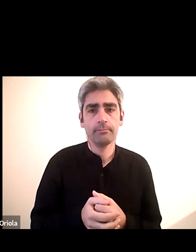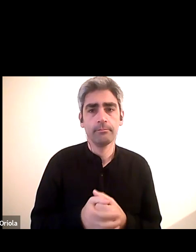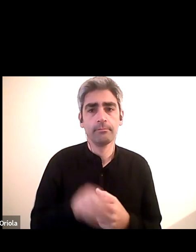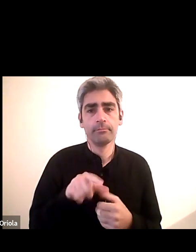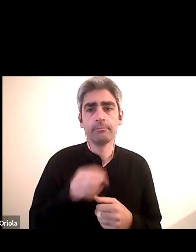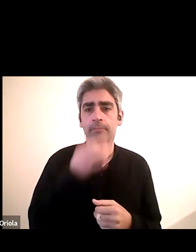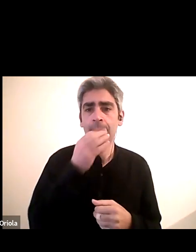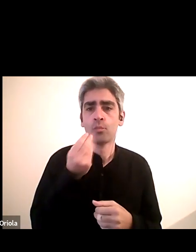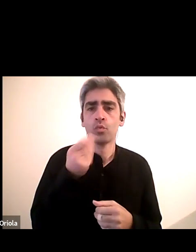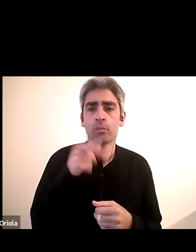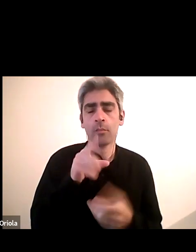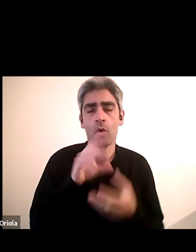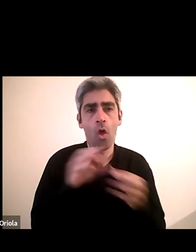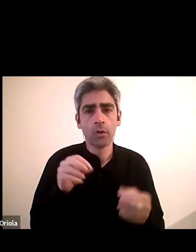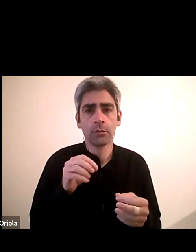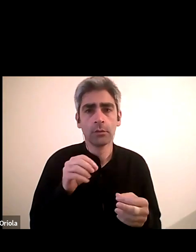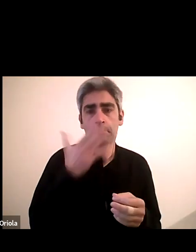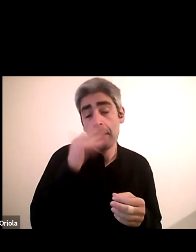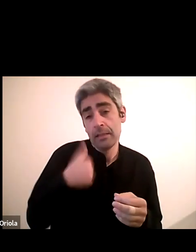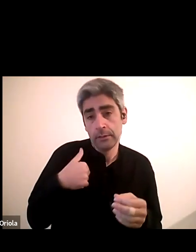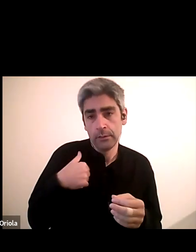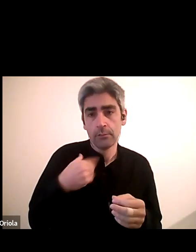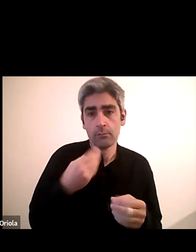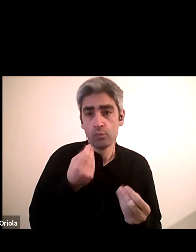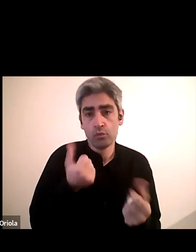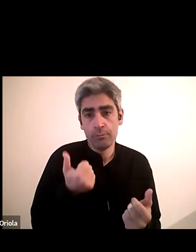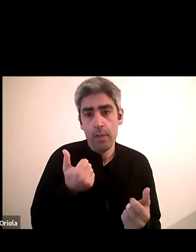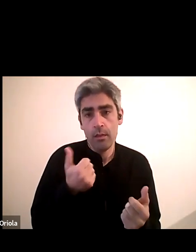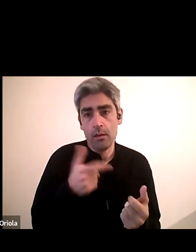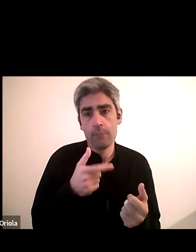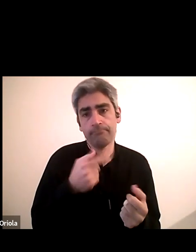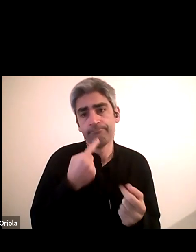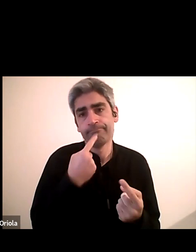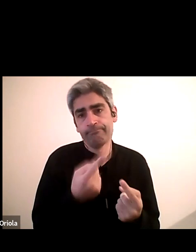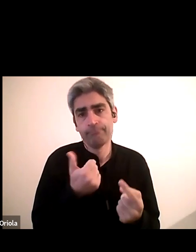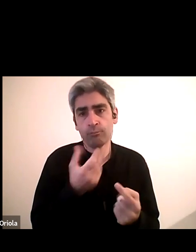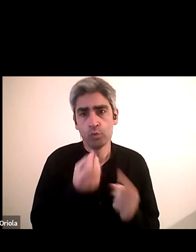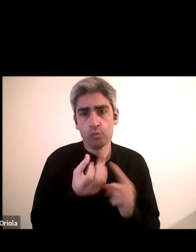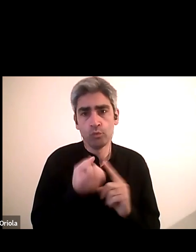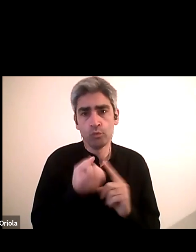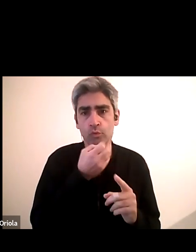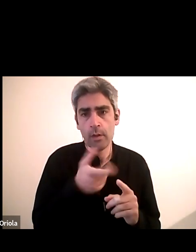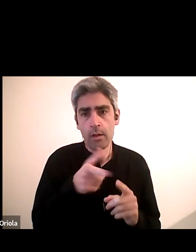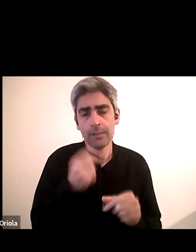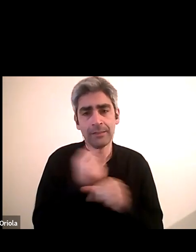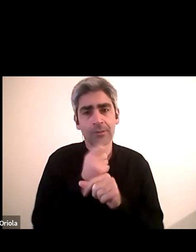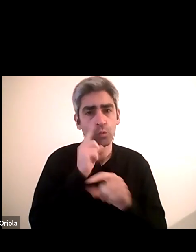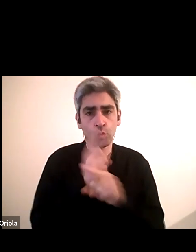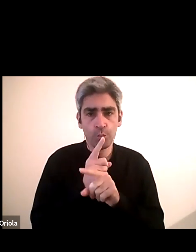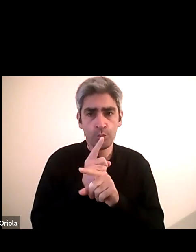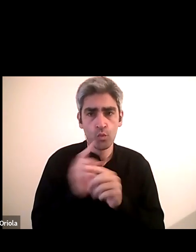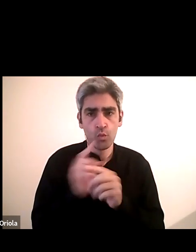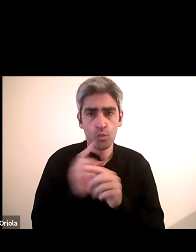Aponta-se muito para uma lógica que me parece muito bem apontada, muito bem conseguida, que é a de serviços comuns, ou seja, a